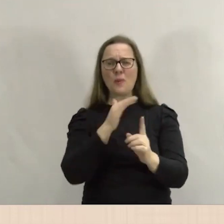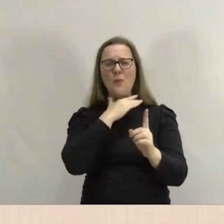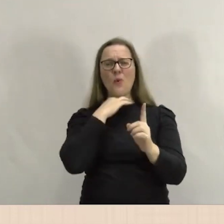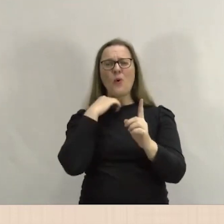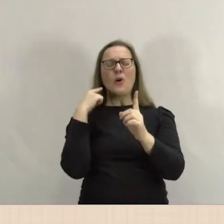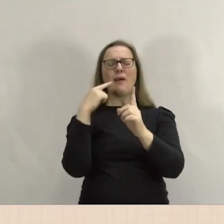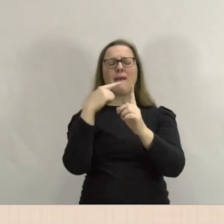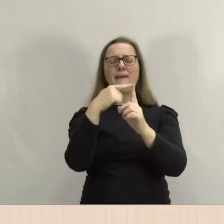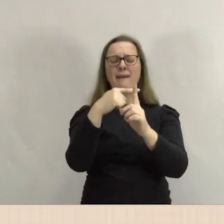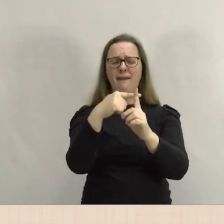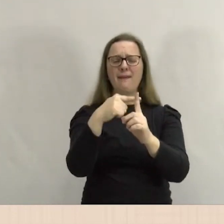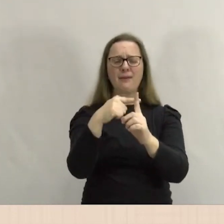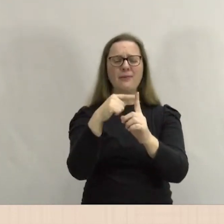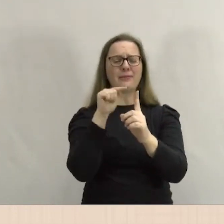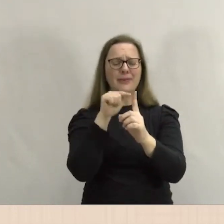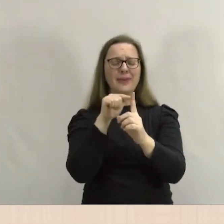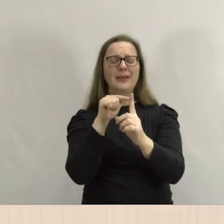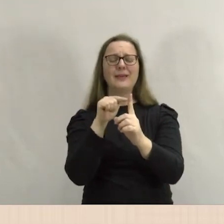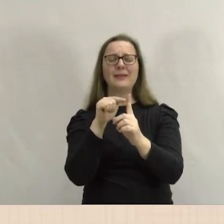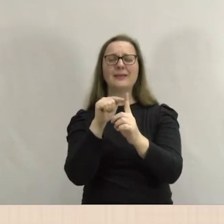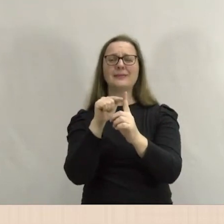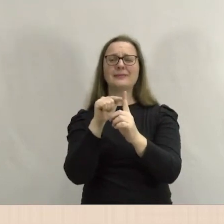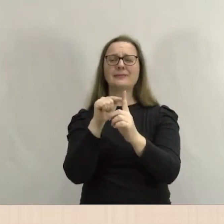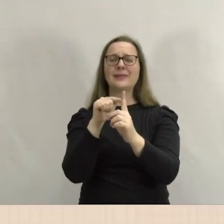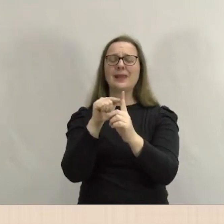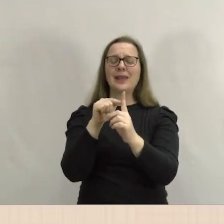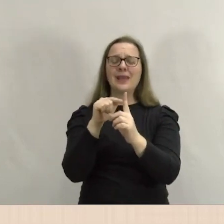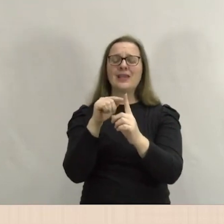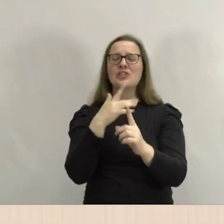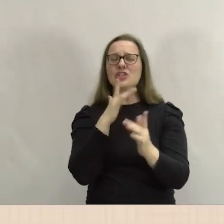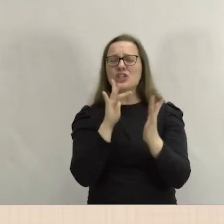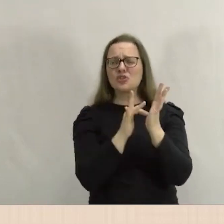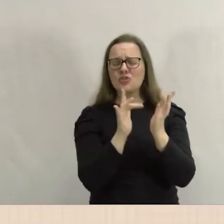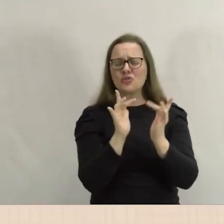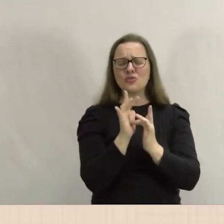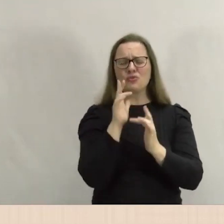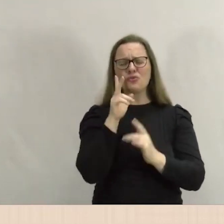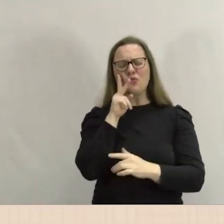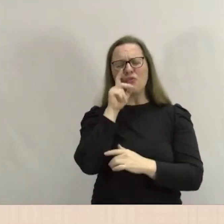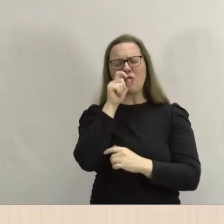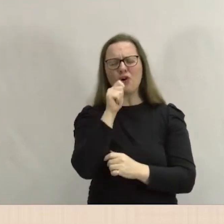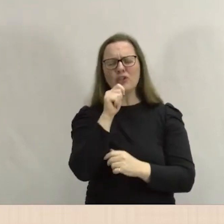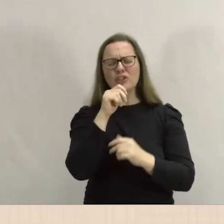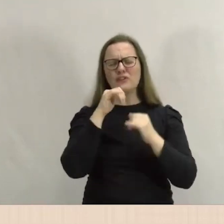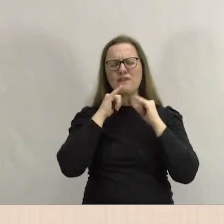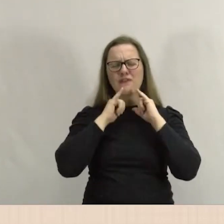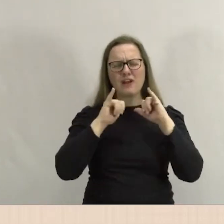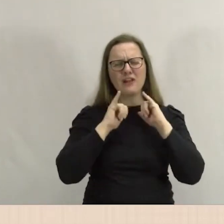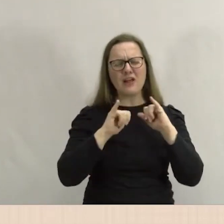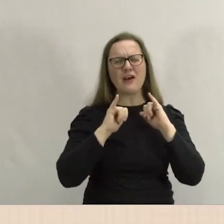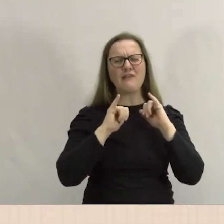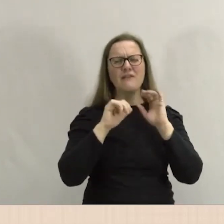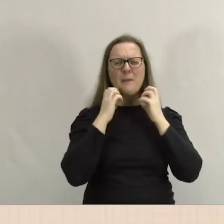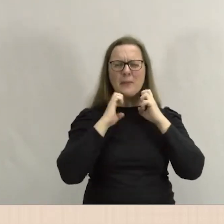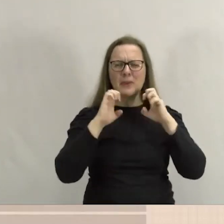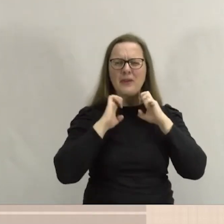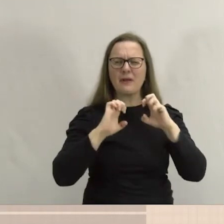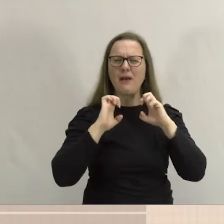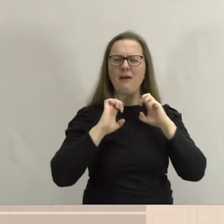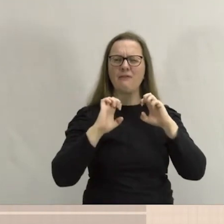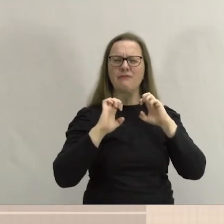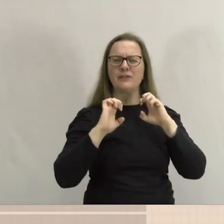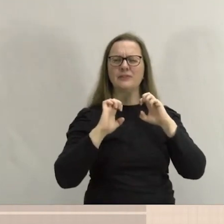varão profeta, poderoso em obras e palavras, versículo 19, diante de Deus e de todo o povo.